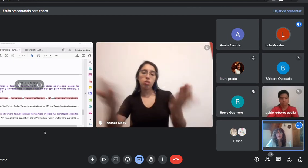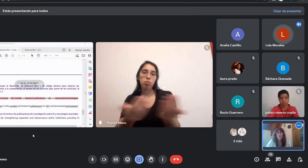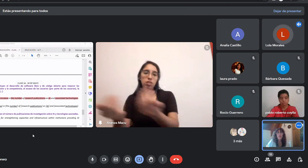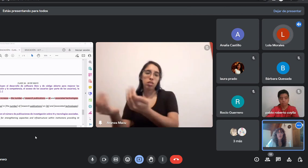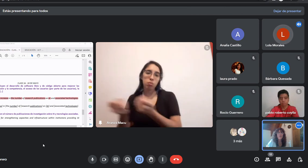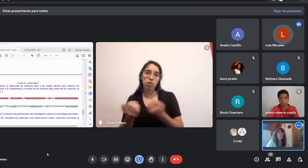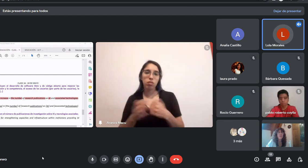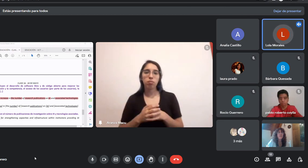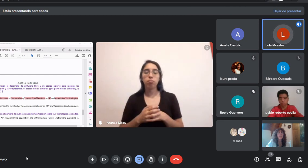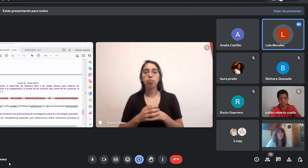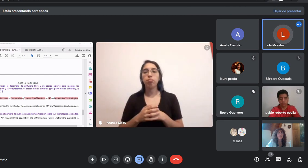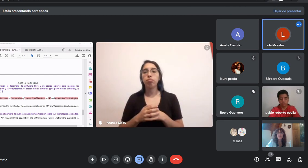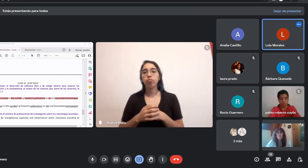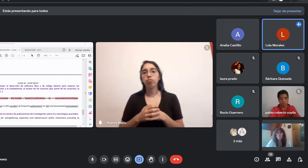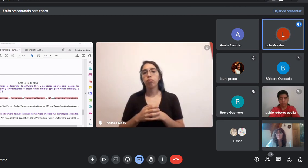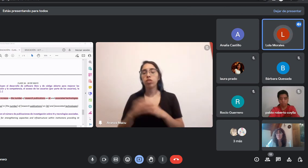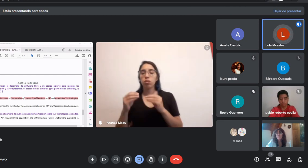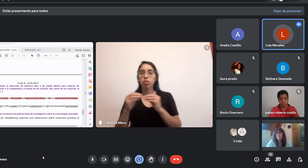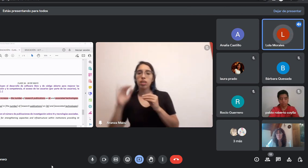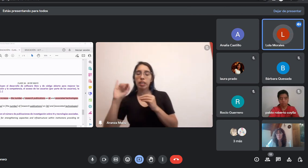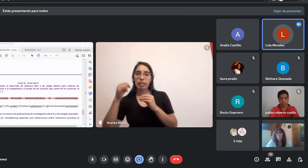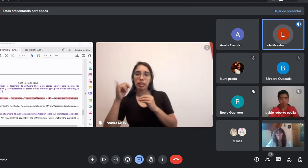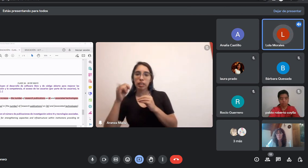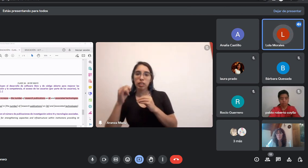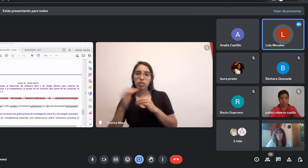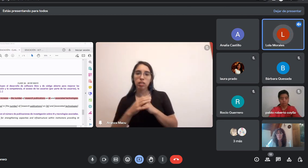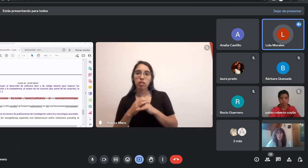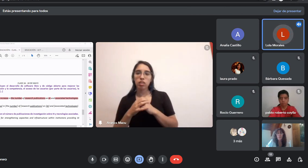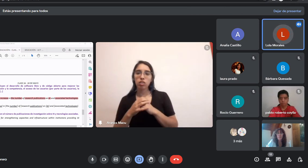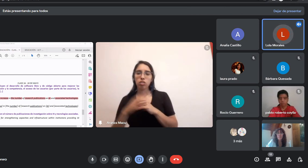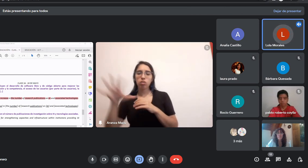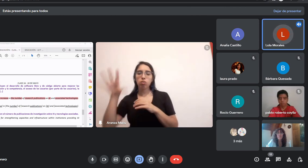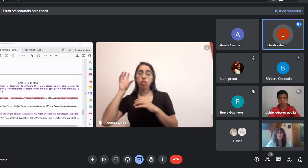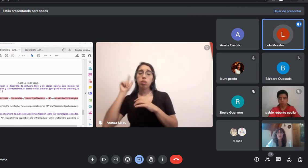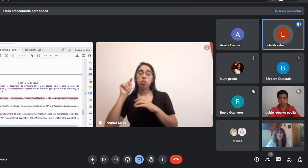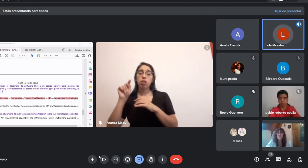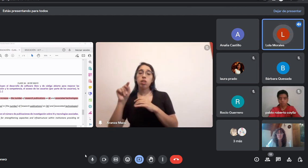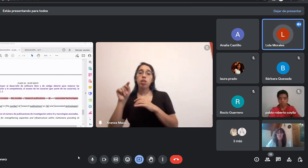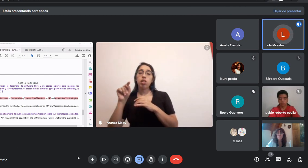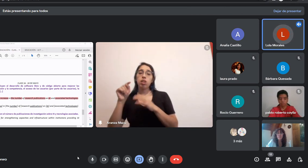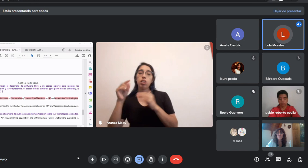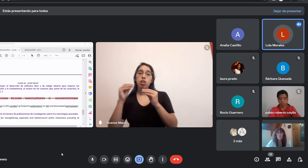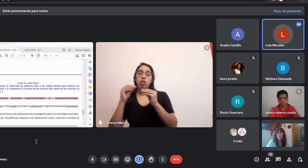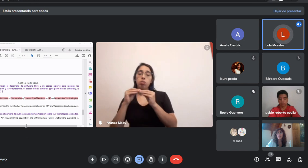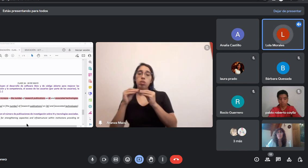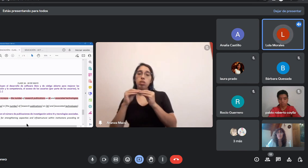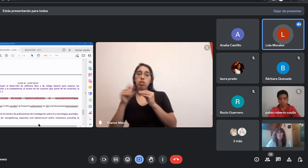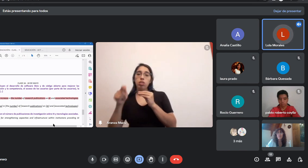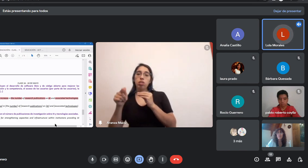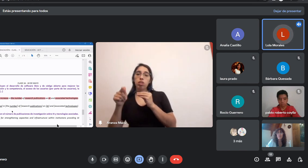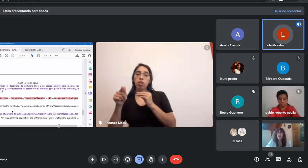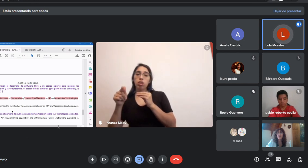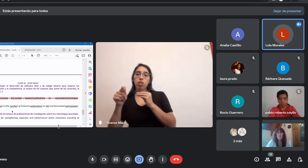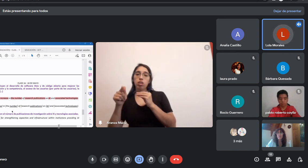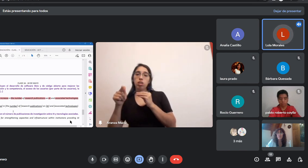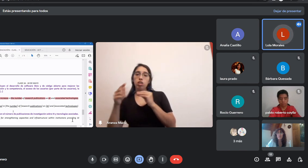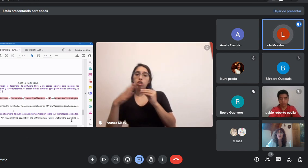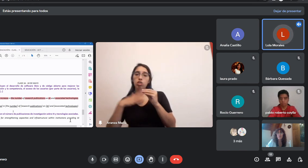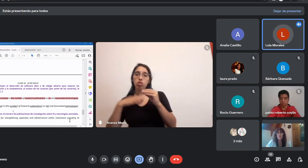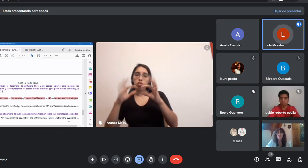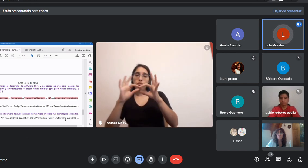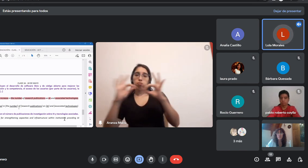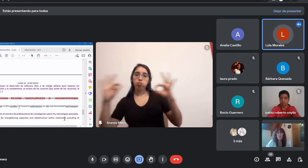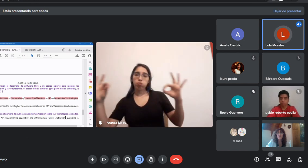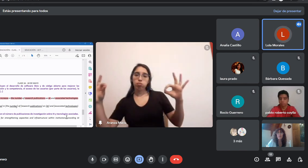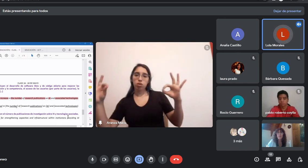Sí, profe. Por ejemplo, estaba escuchando recién a la compañera y había marcado diferente también el tema de lo singular y